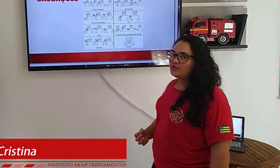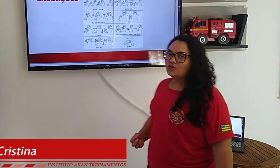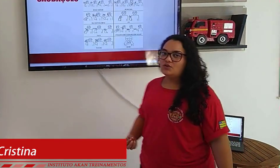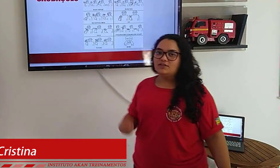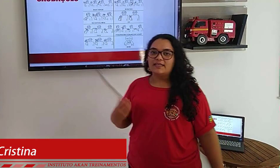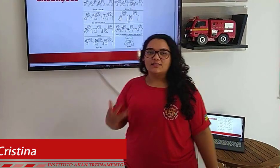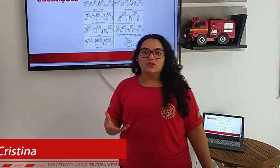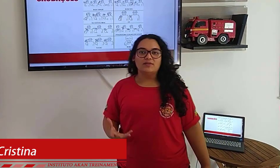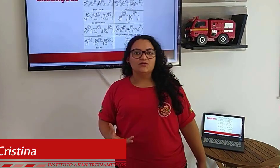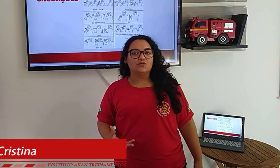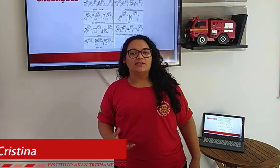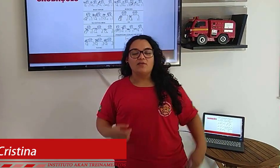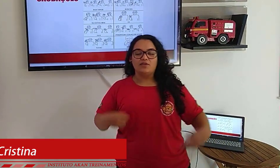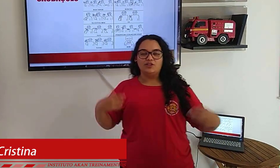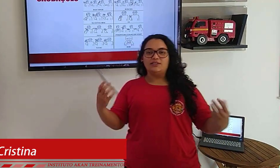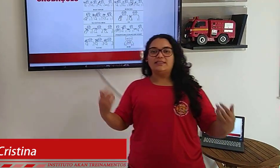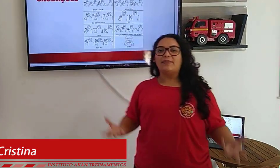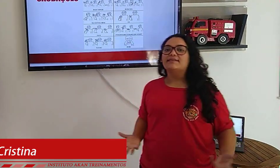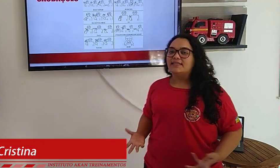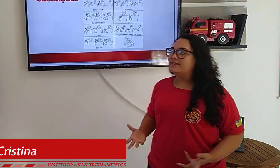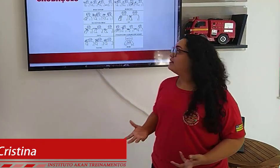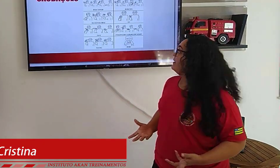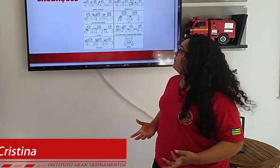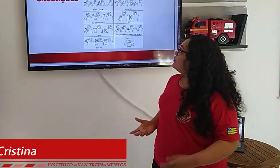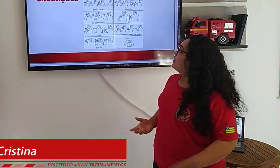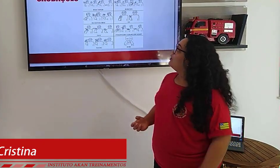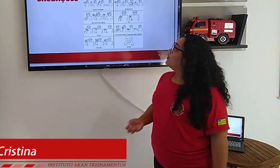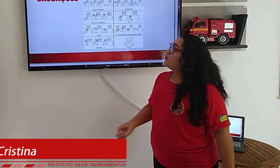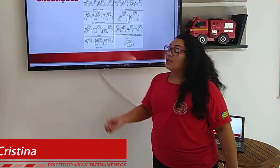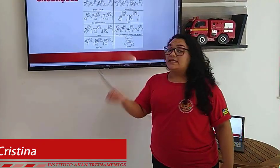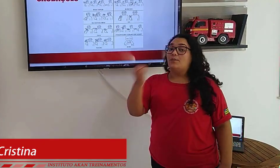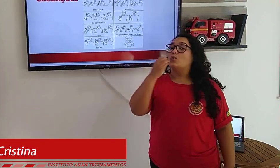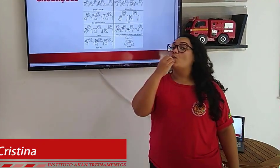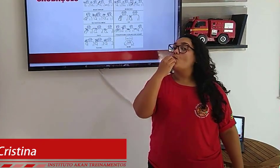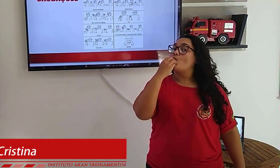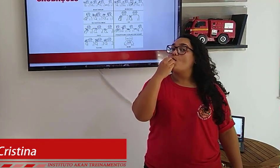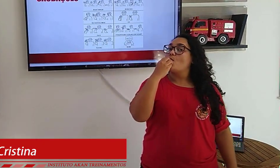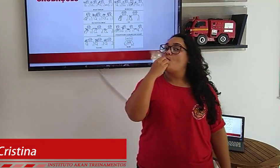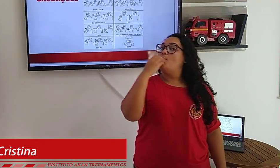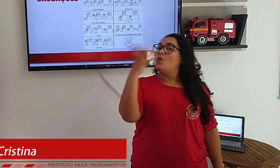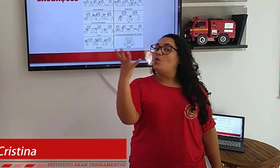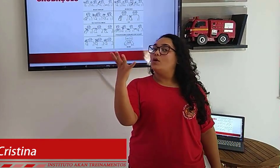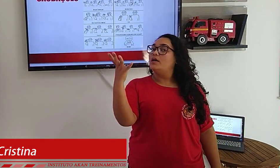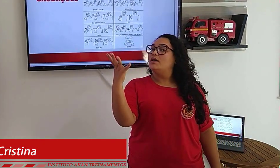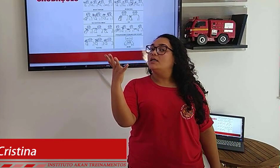Saudações. O que são saudações? É quando a gente se apresenta, né? Por exemplo, boa